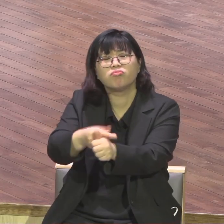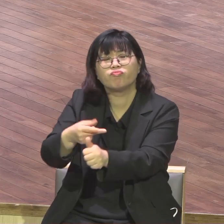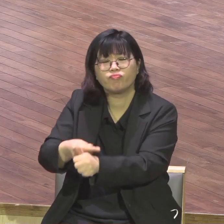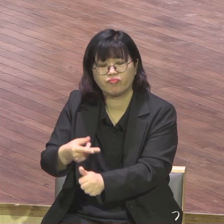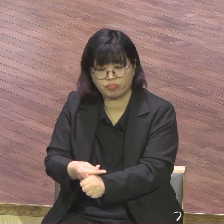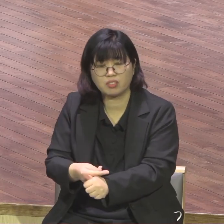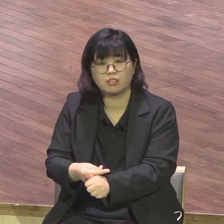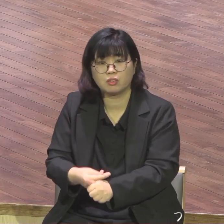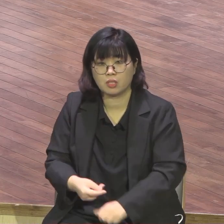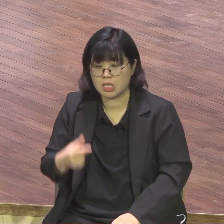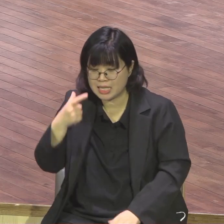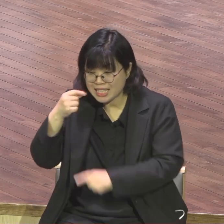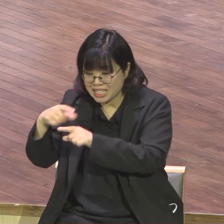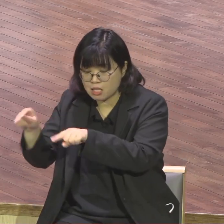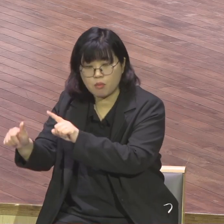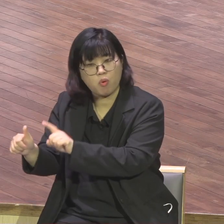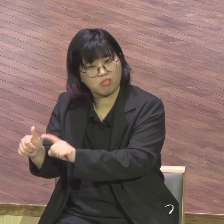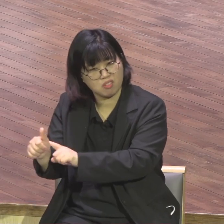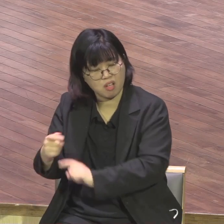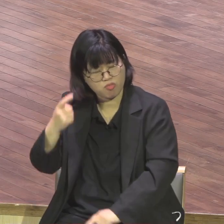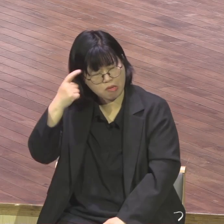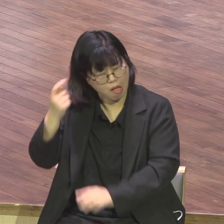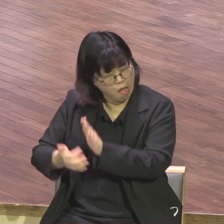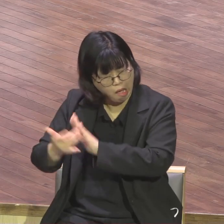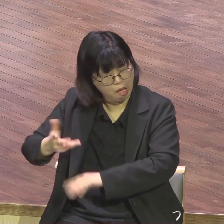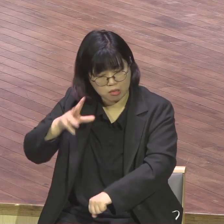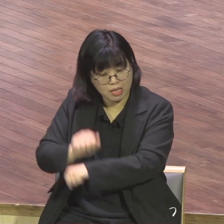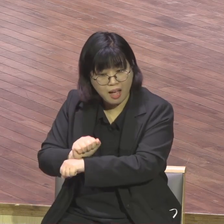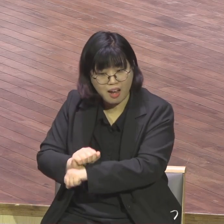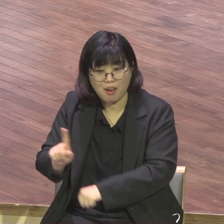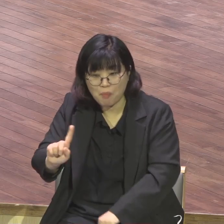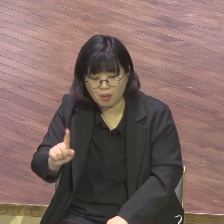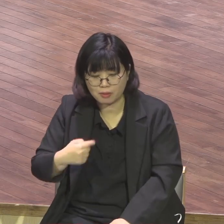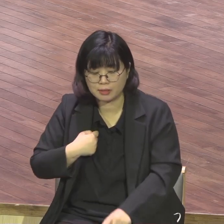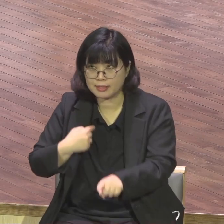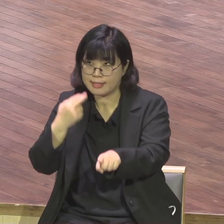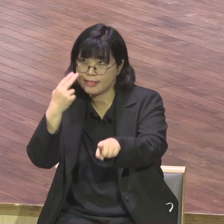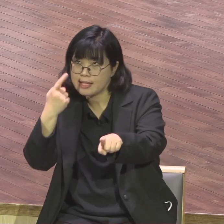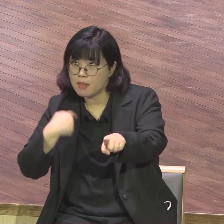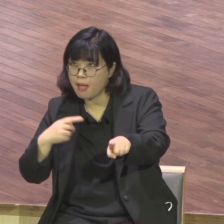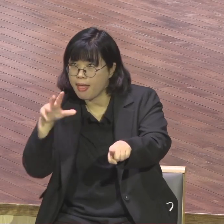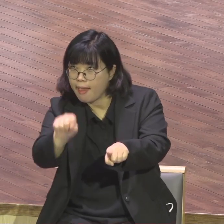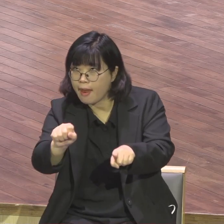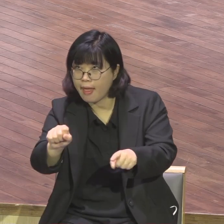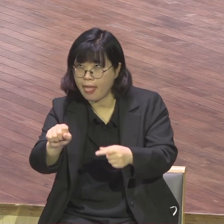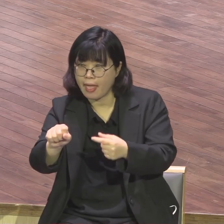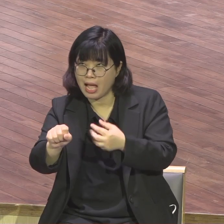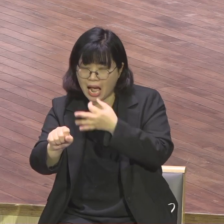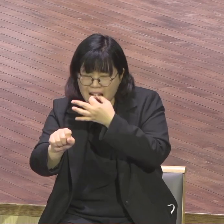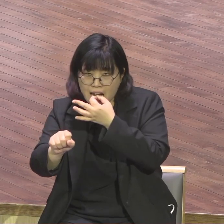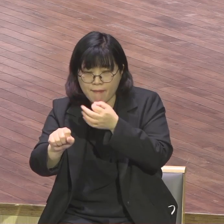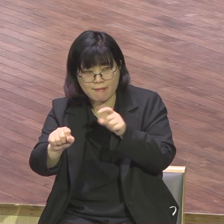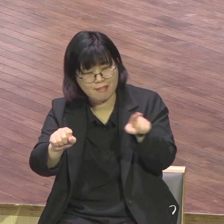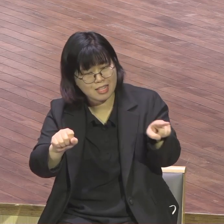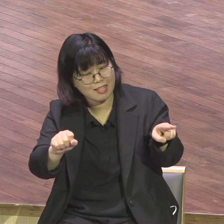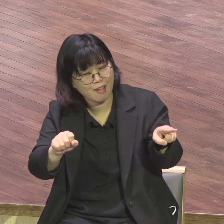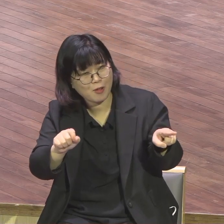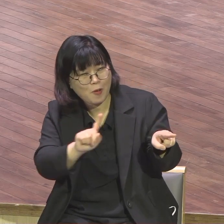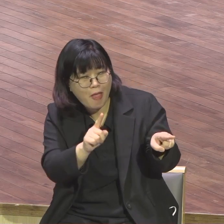챙겼잖아요. 대단한 놈들이에요 저거. 우리는 한 번도 그런 용기가 없어서 너무 무력하고